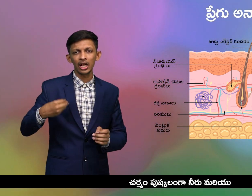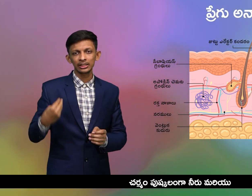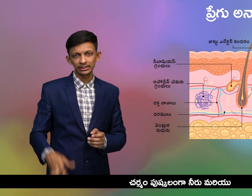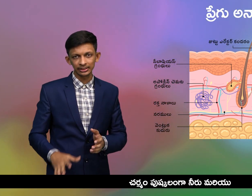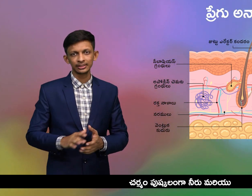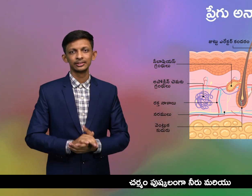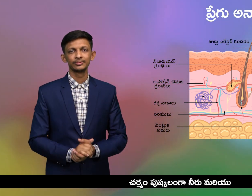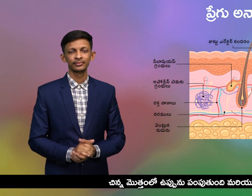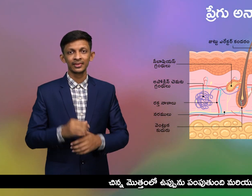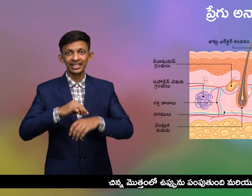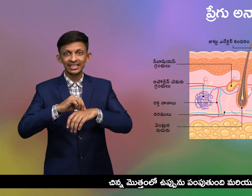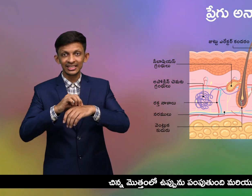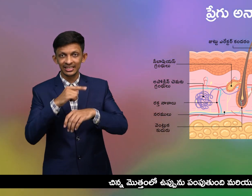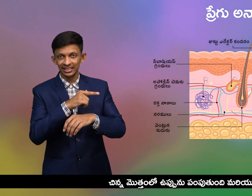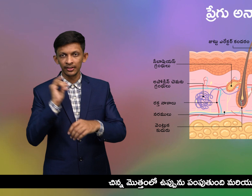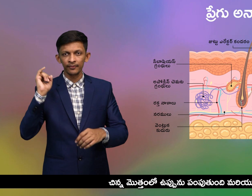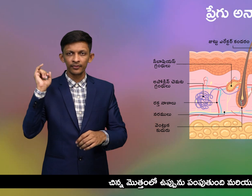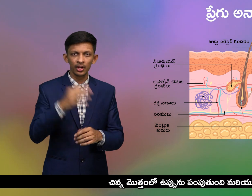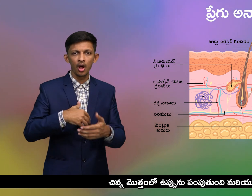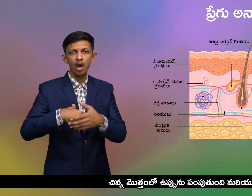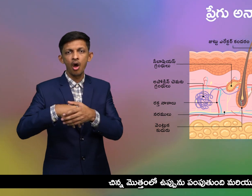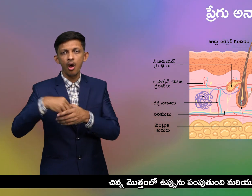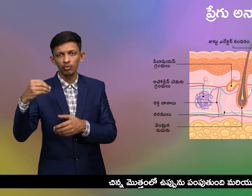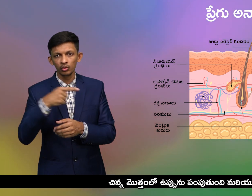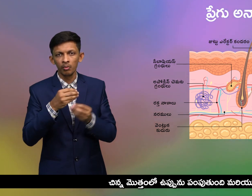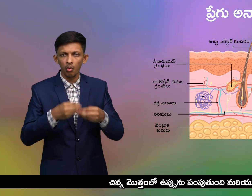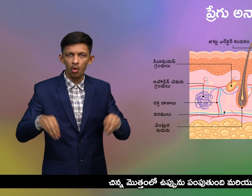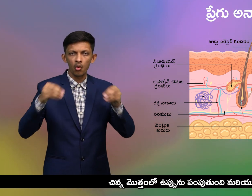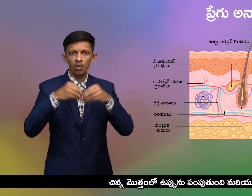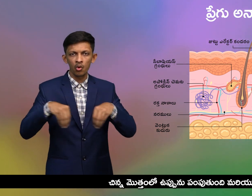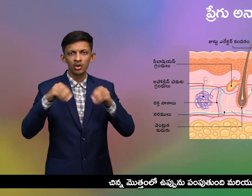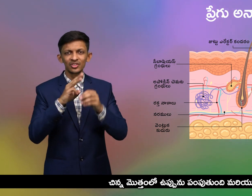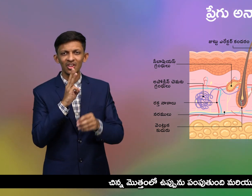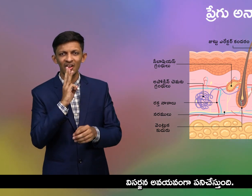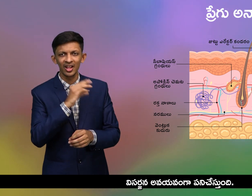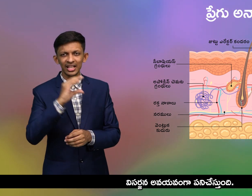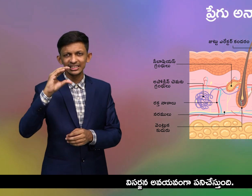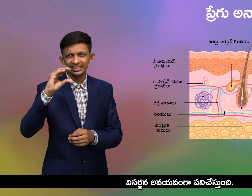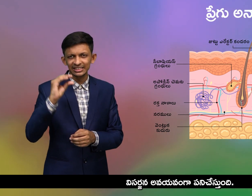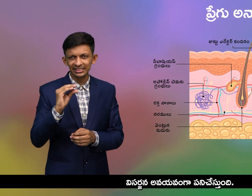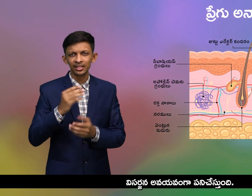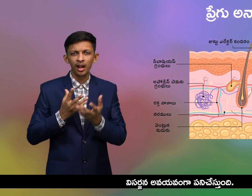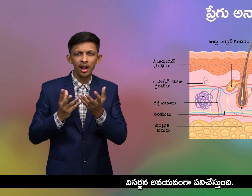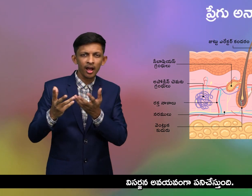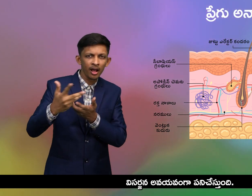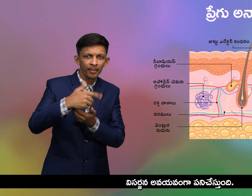మరియు చిన్న మొత్తంలో ఉప్పును పంపుతుంది మరియు విసర్జన అవయవంగా